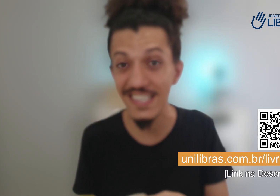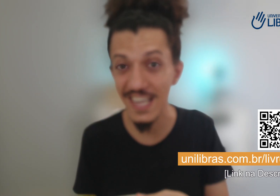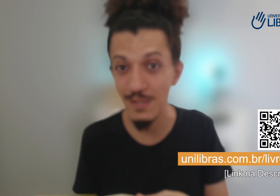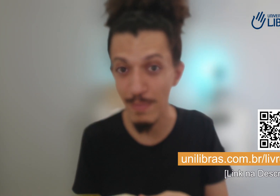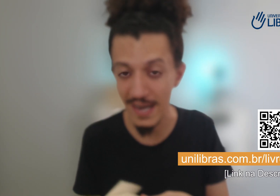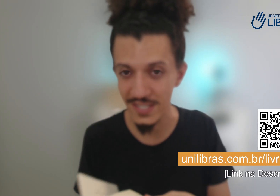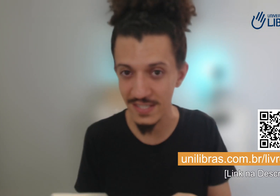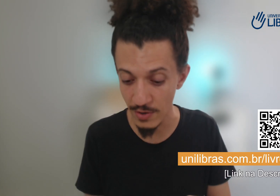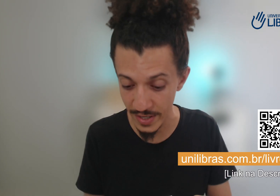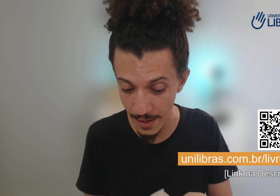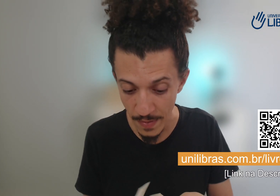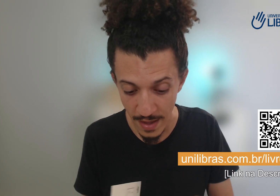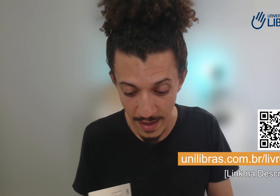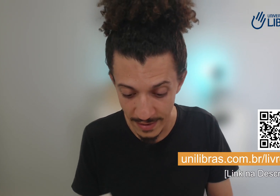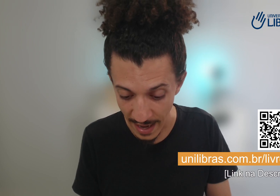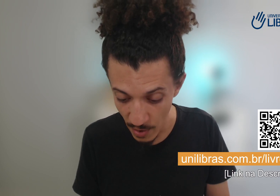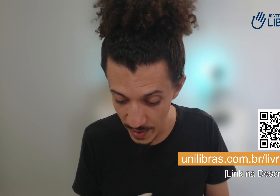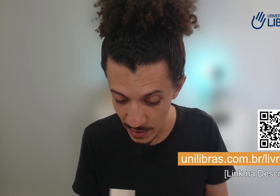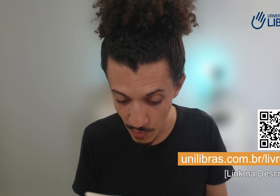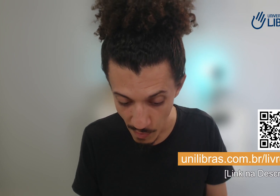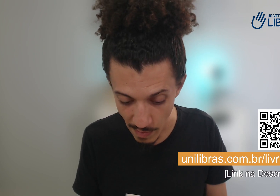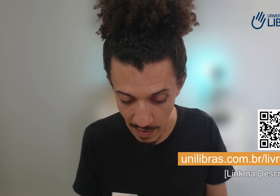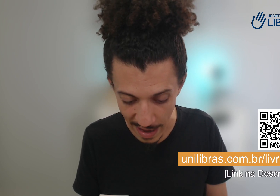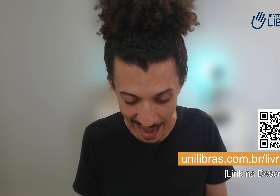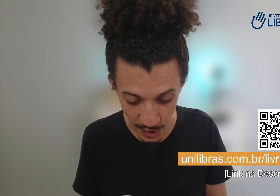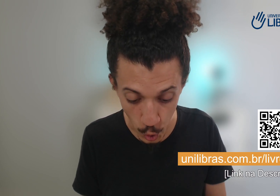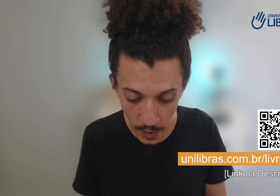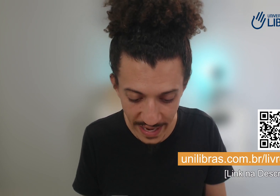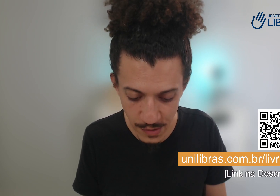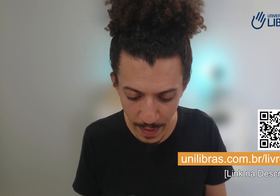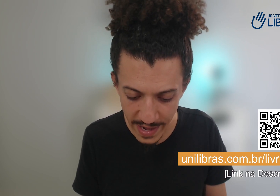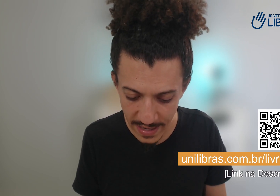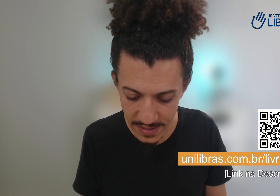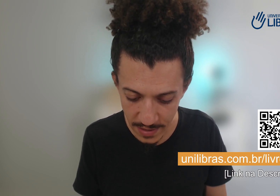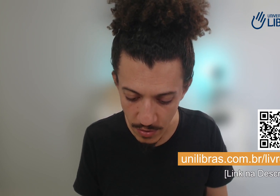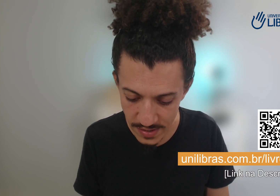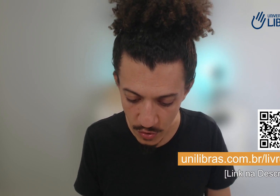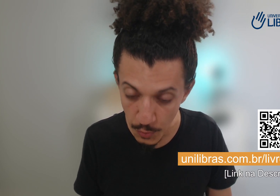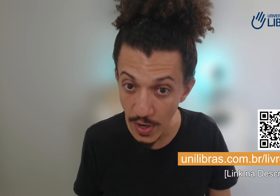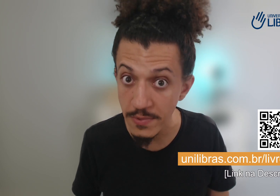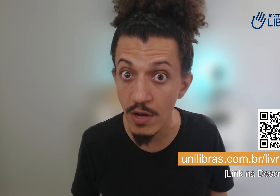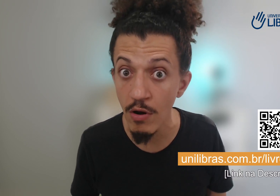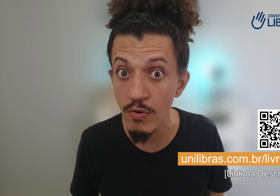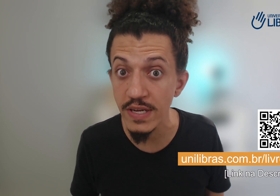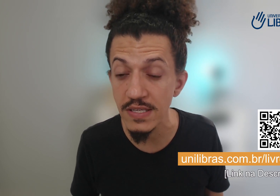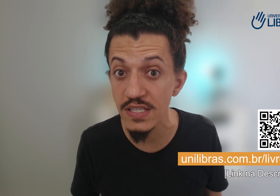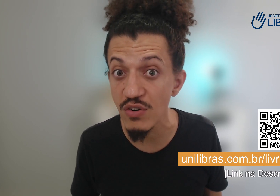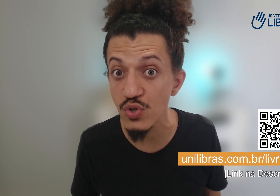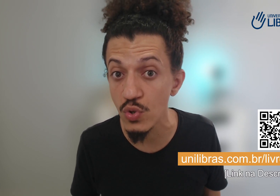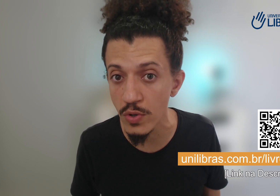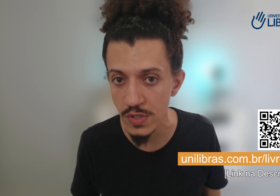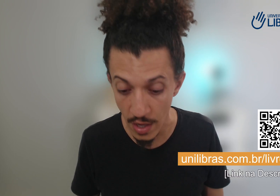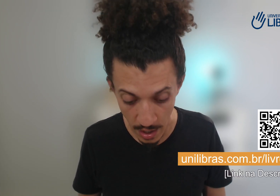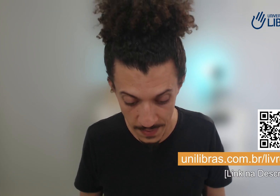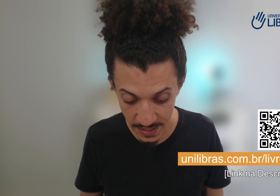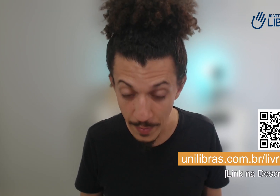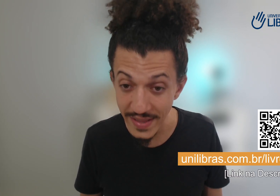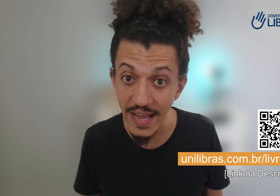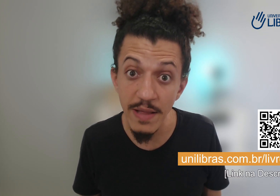416 páginas. Então, aqui está reunido toda a experiência que nós acumulamos ao longo desses anos todos. Pra você ter uma ideia, tem